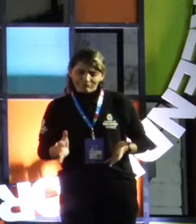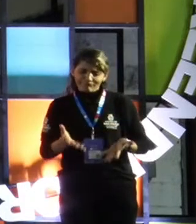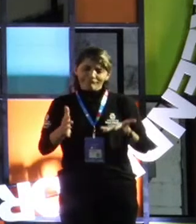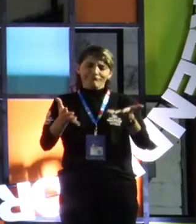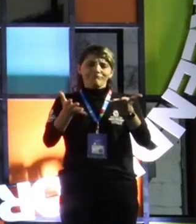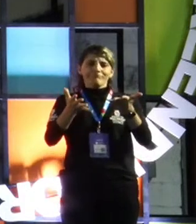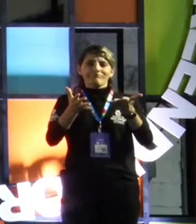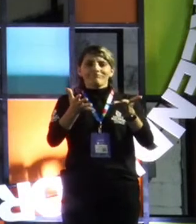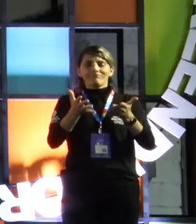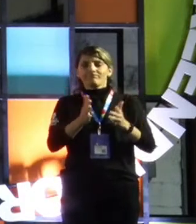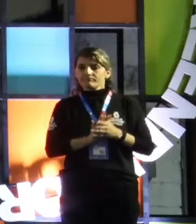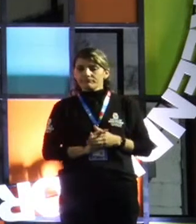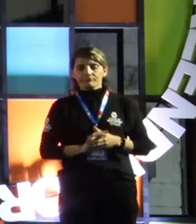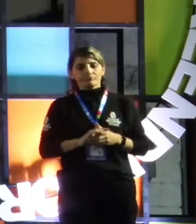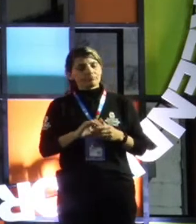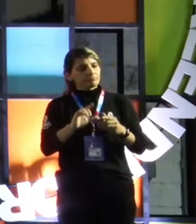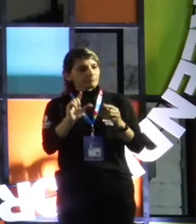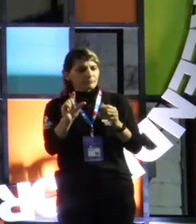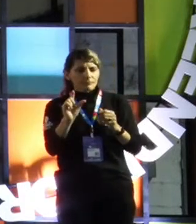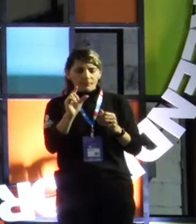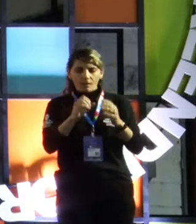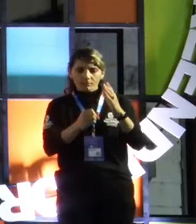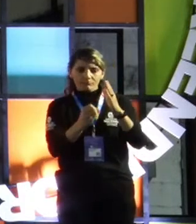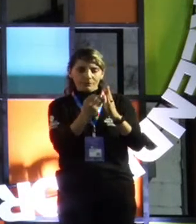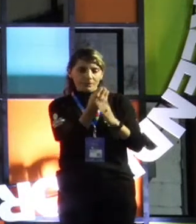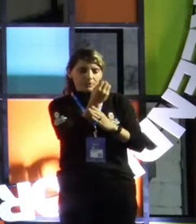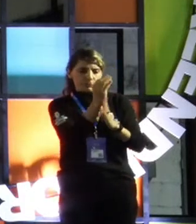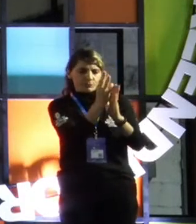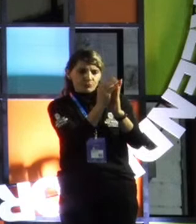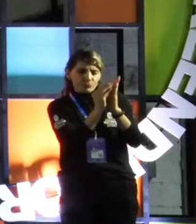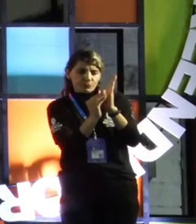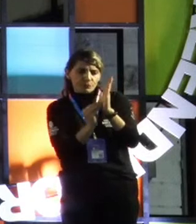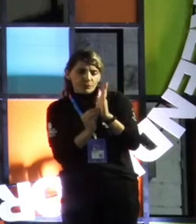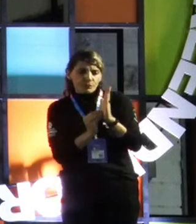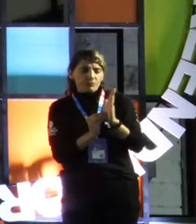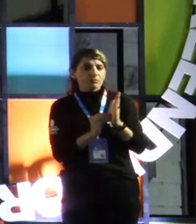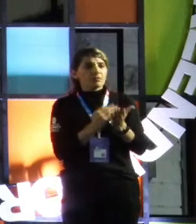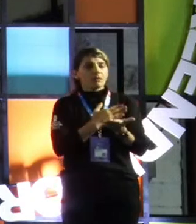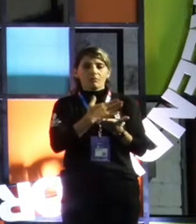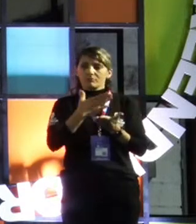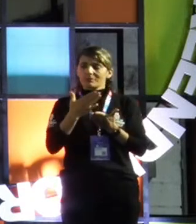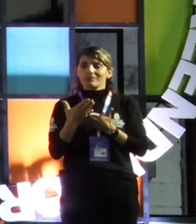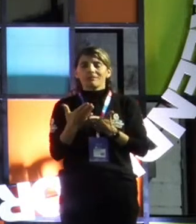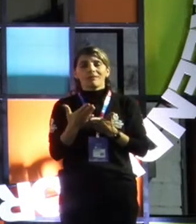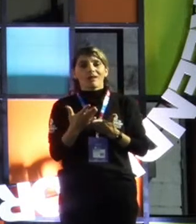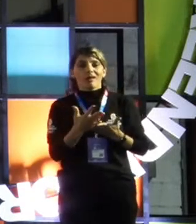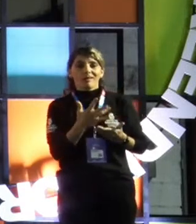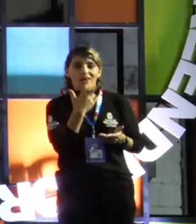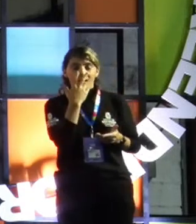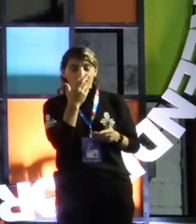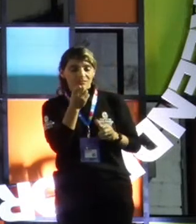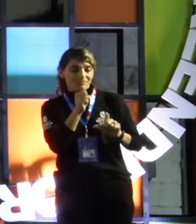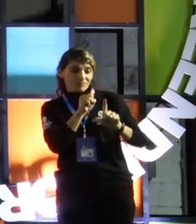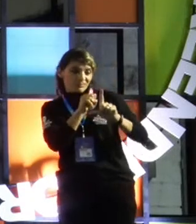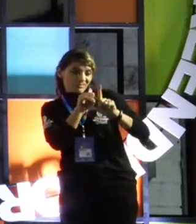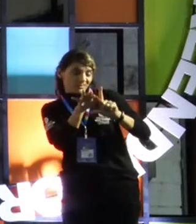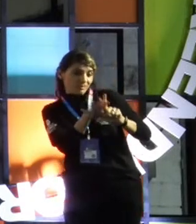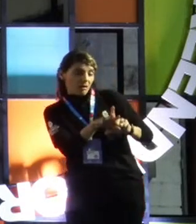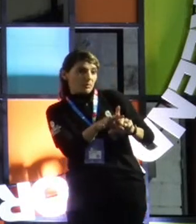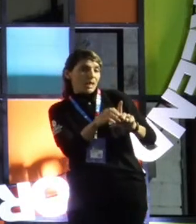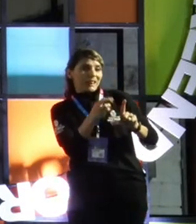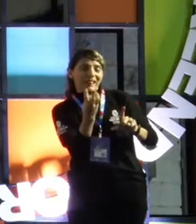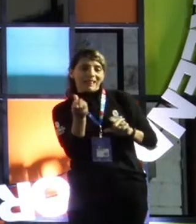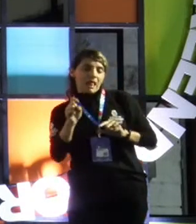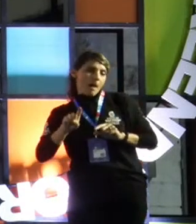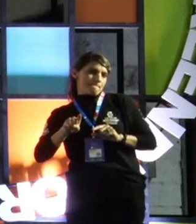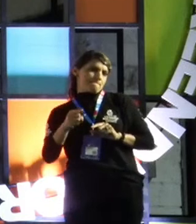para micro, nano influenciadores. Quando a gente fala de influenciador, todo mundo acha que, pô, eu tenho que ter pelo menos 30 mil